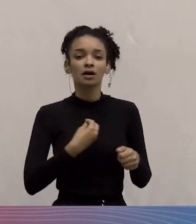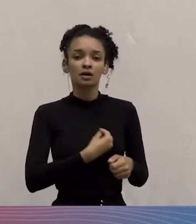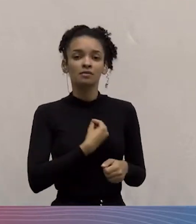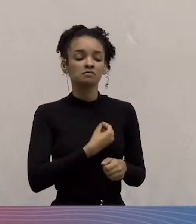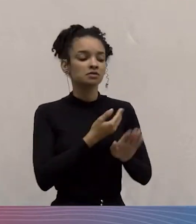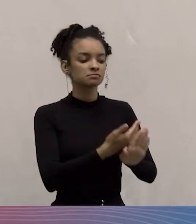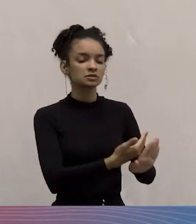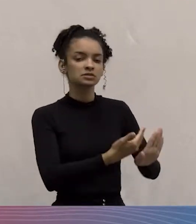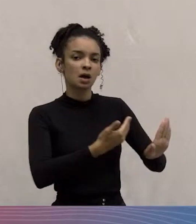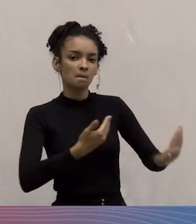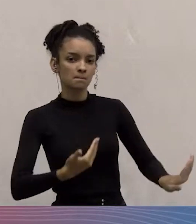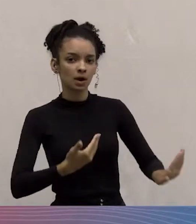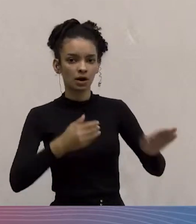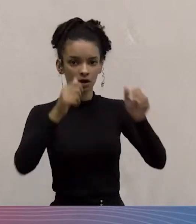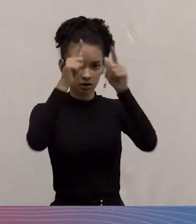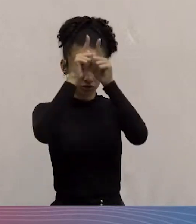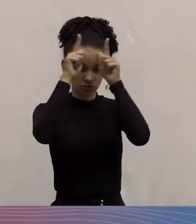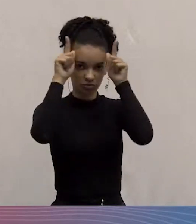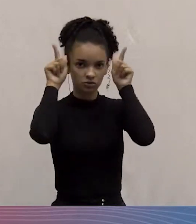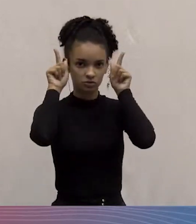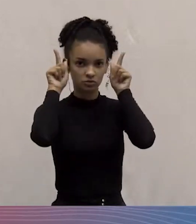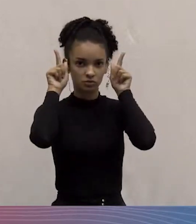a incircuncisão.